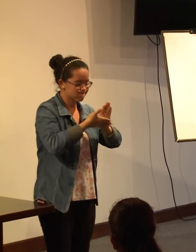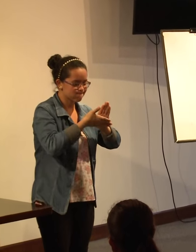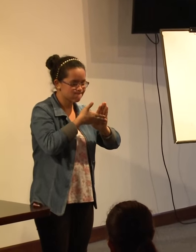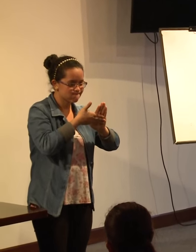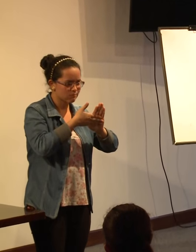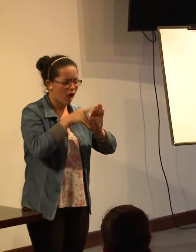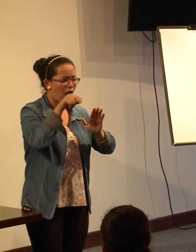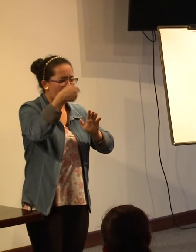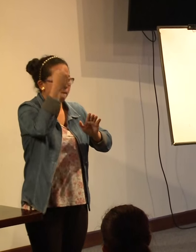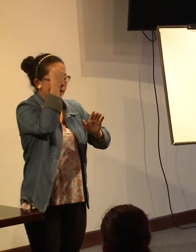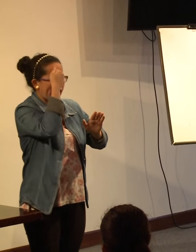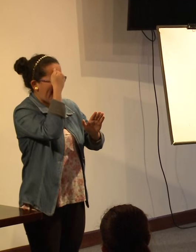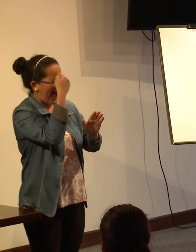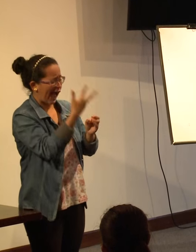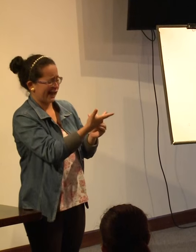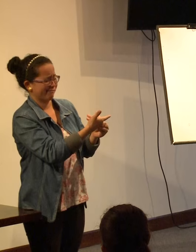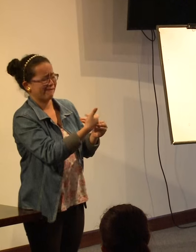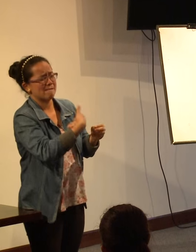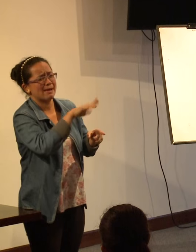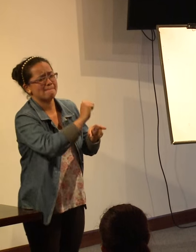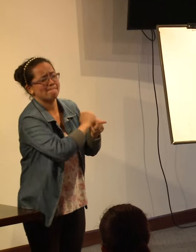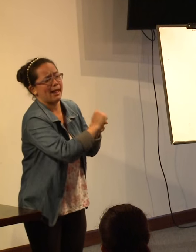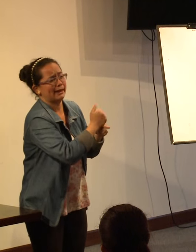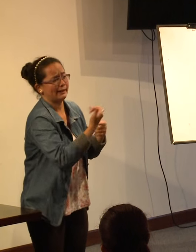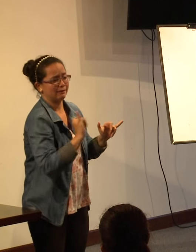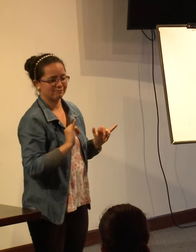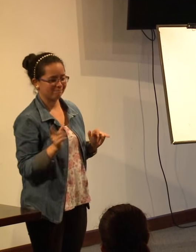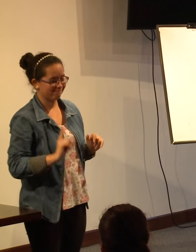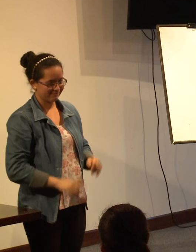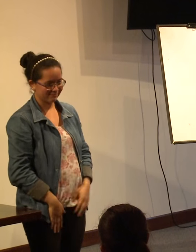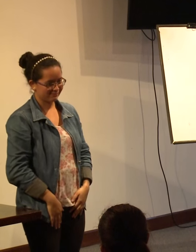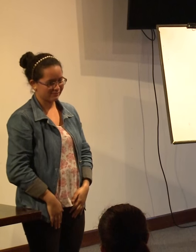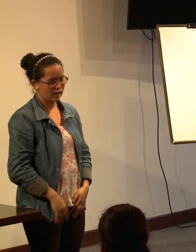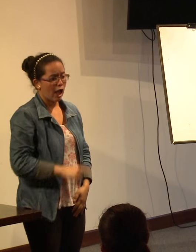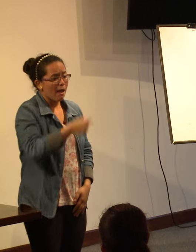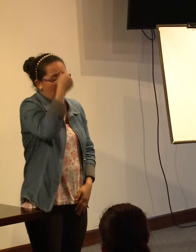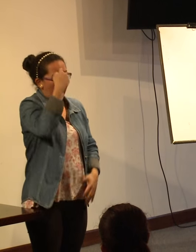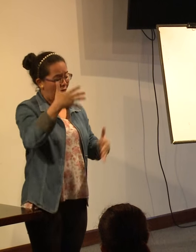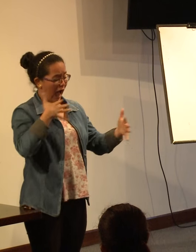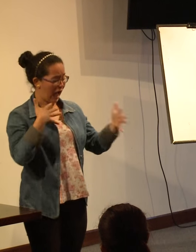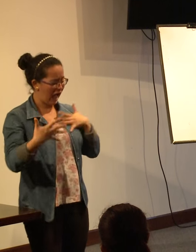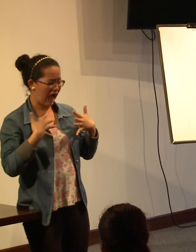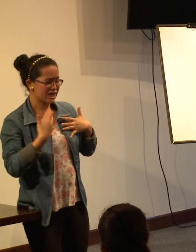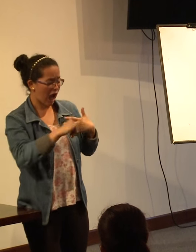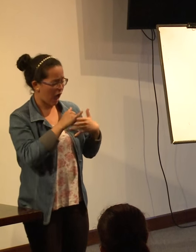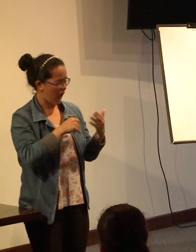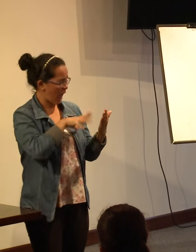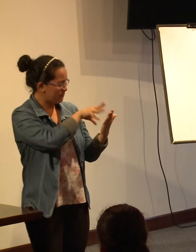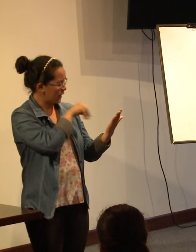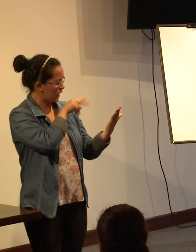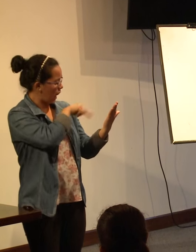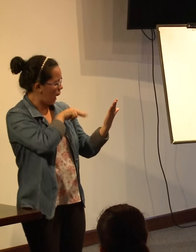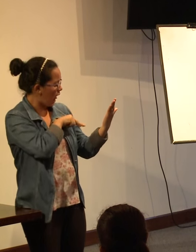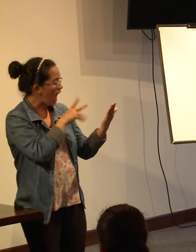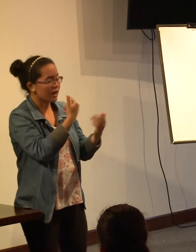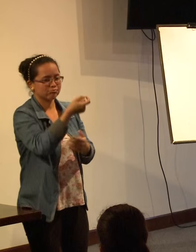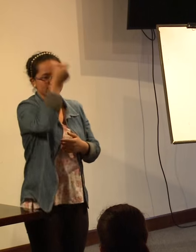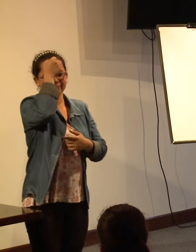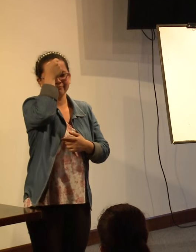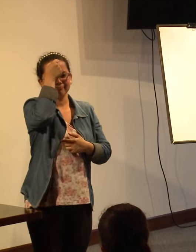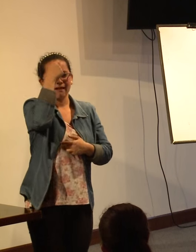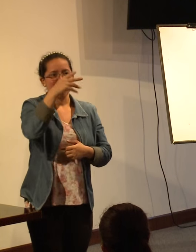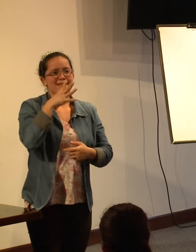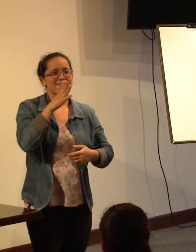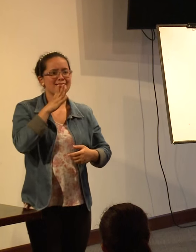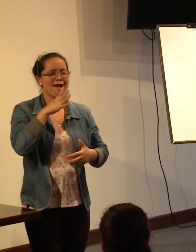se tiende a pensar que es solamente práctico, es decir, así como les digo, el resultado, la gente cree que es que el teatro es ahí, párese allá y aprendas un texto. Entonces la gente cree que estar en